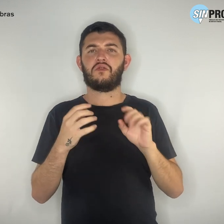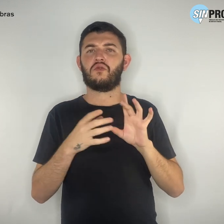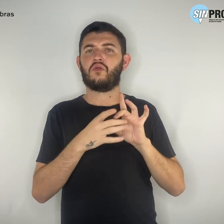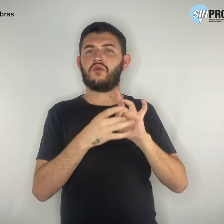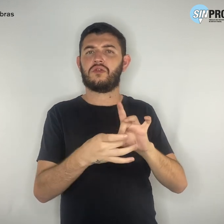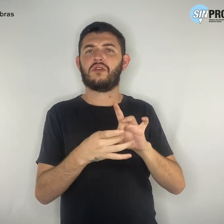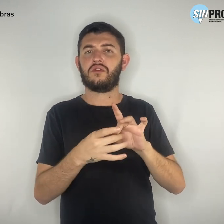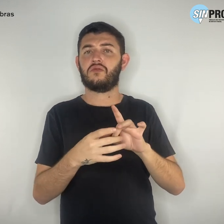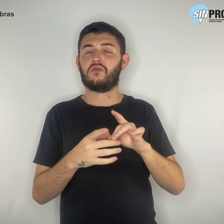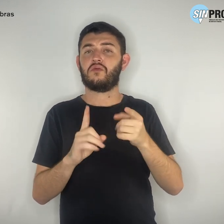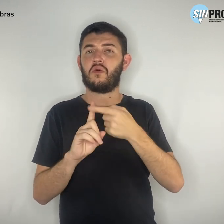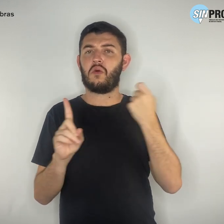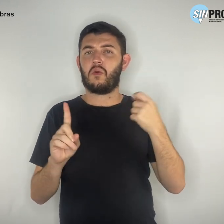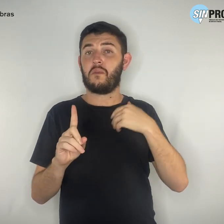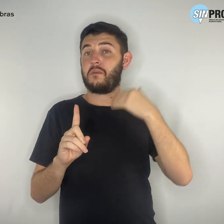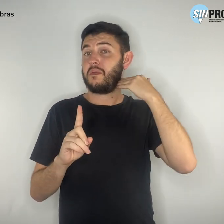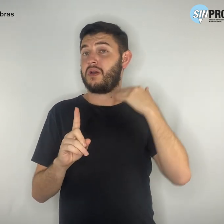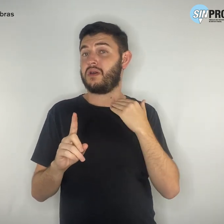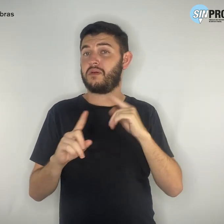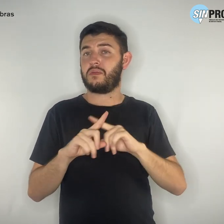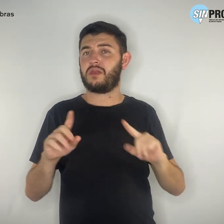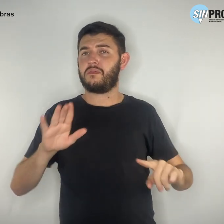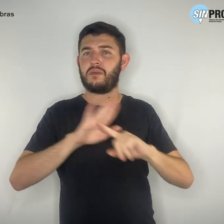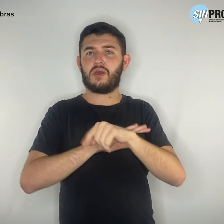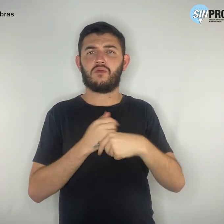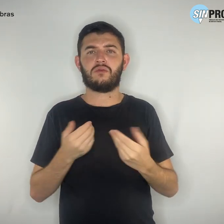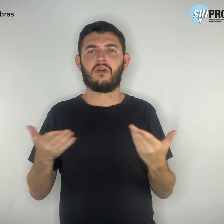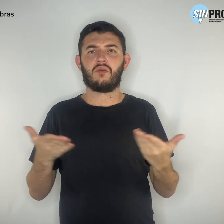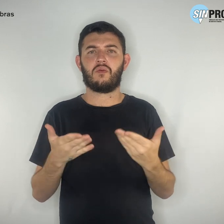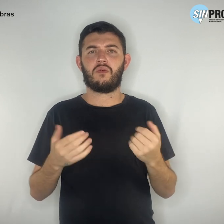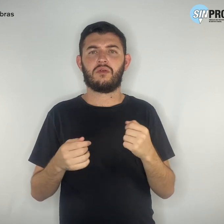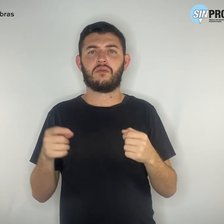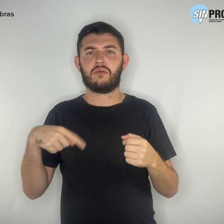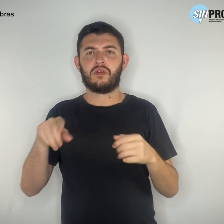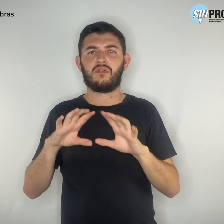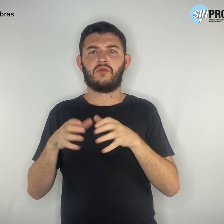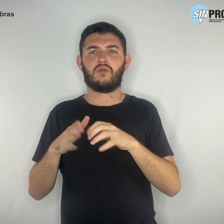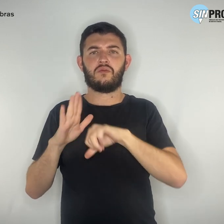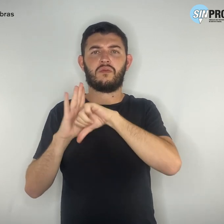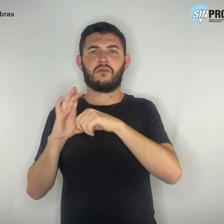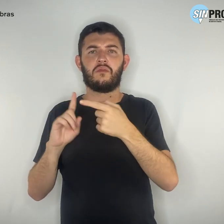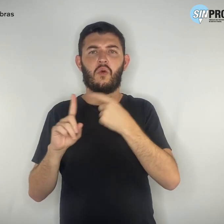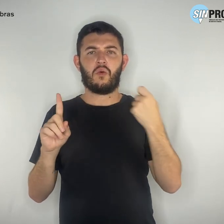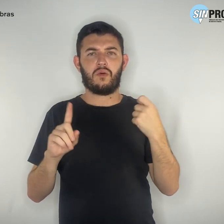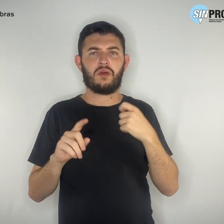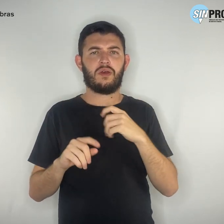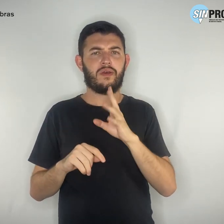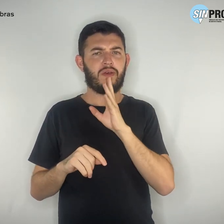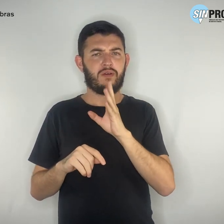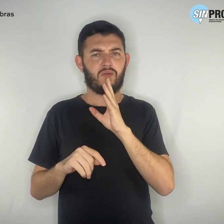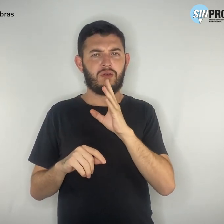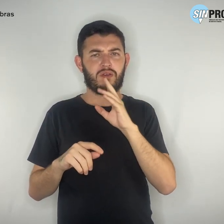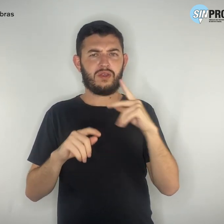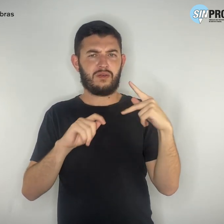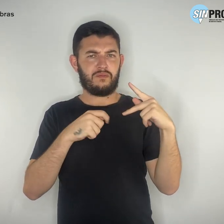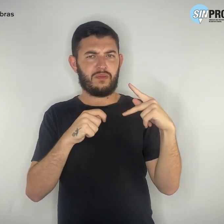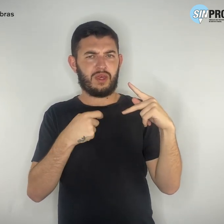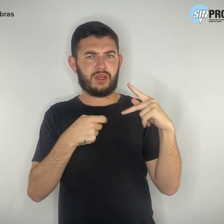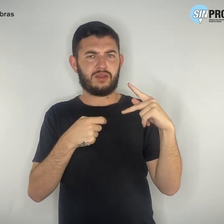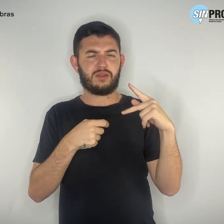Agora, a pergunta feita pelos golpistas é Reconhece esse PIX feito da sua conta